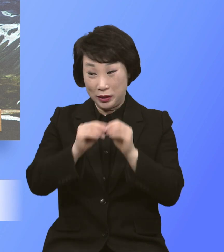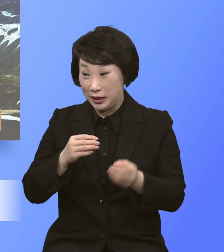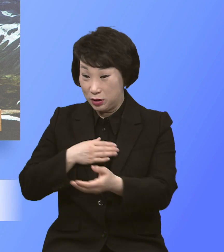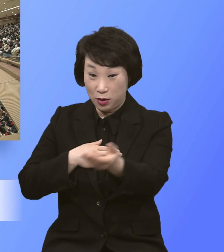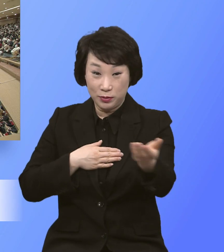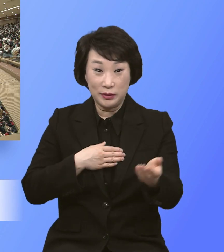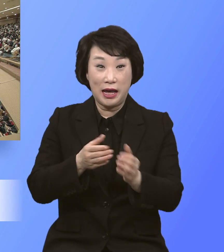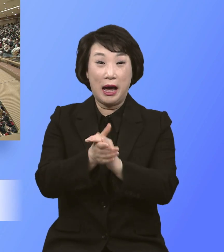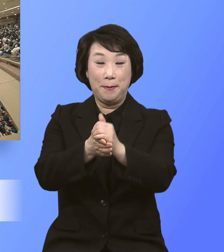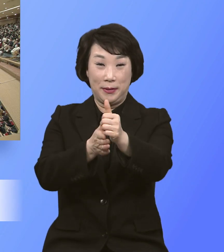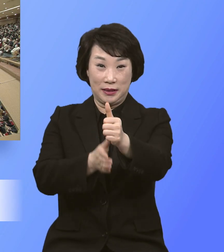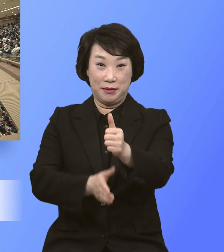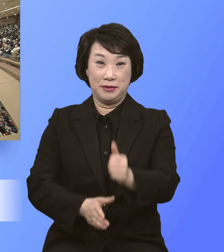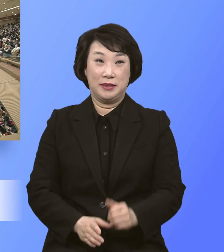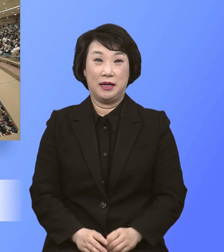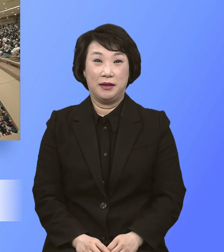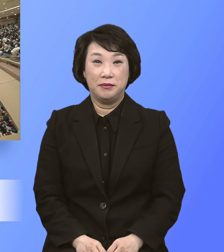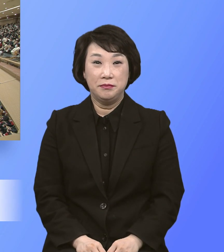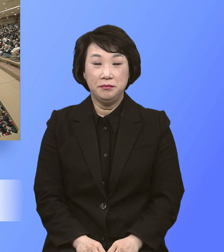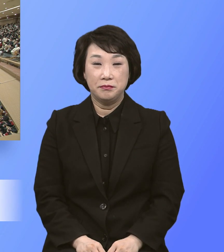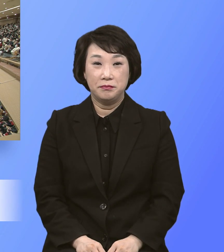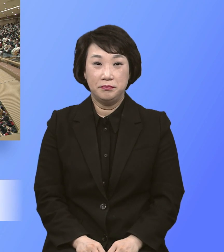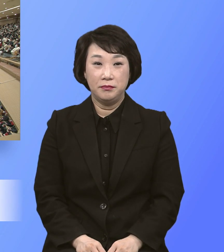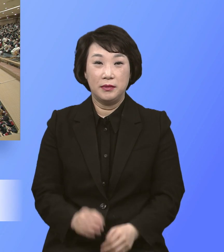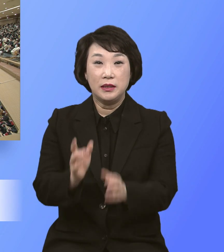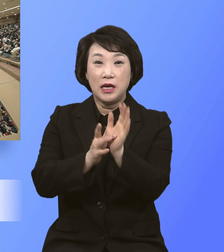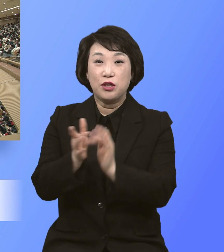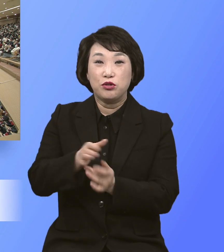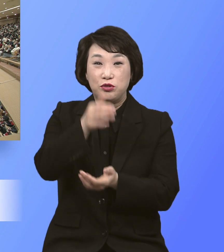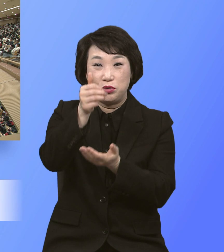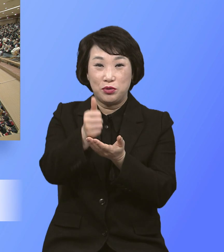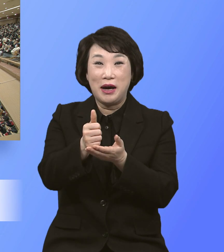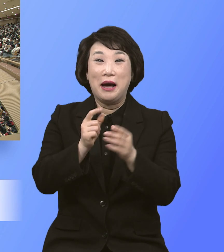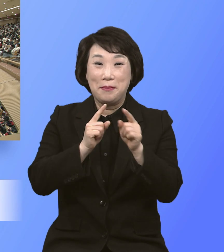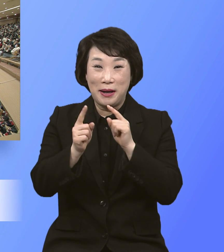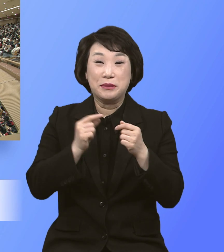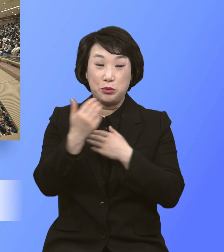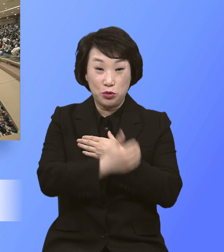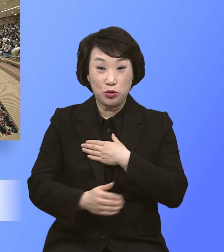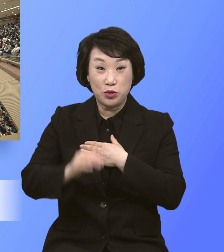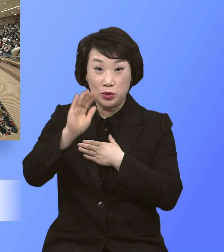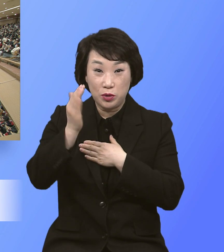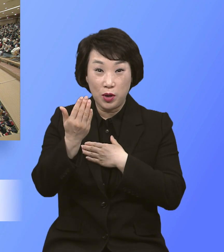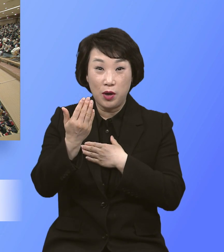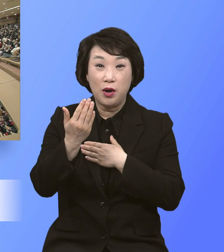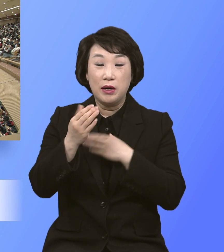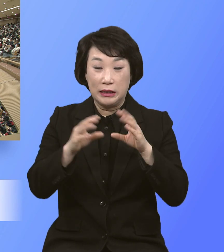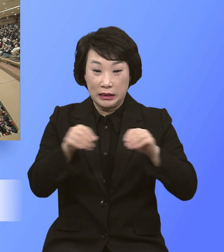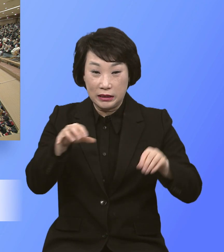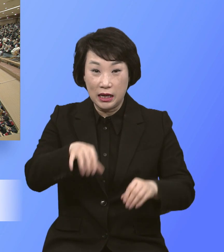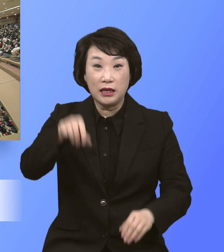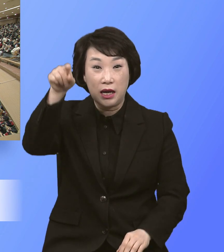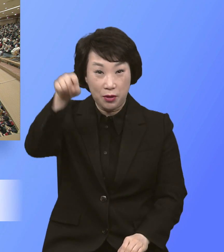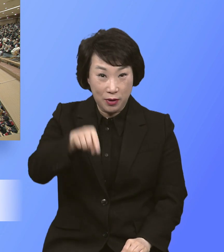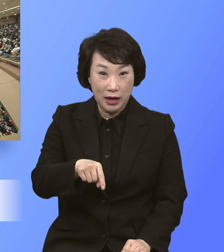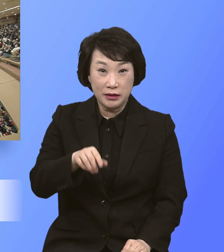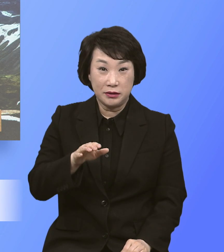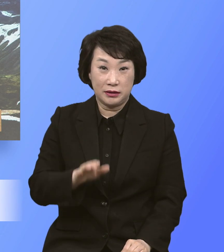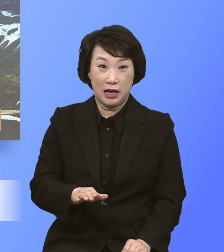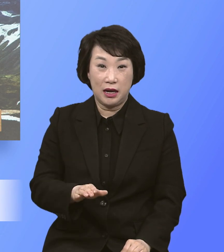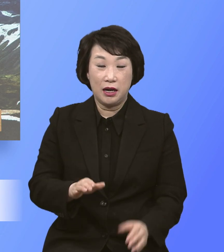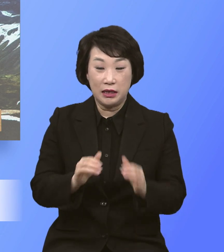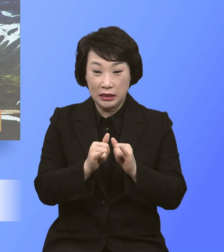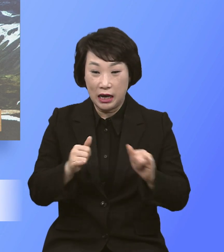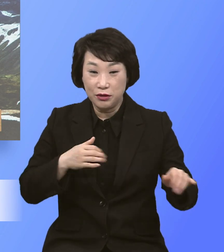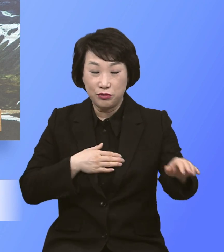동의하시면 아멘 합시다. 그래서 예수 그리스도가 말씀이 육신이 되어 이 땅에 오셔서